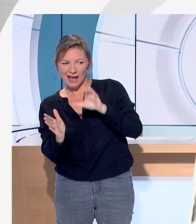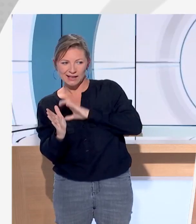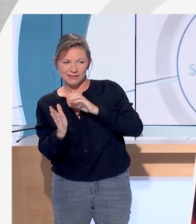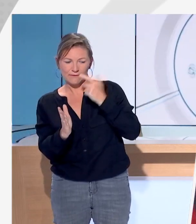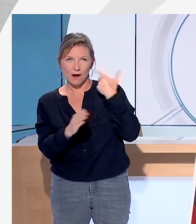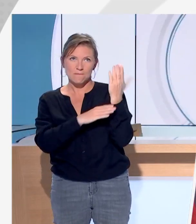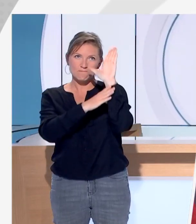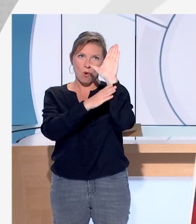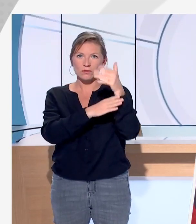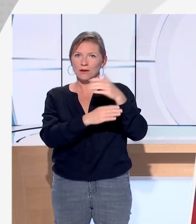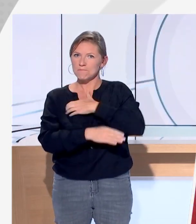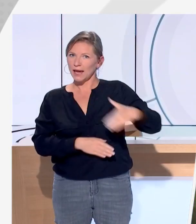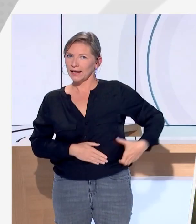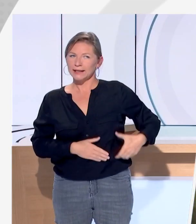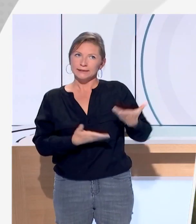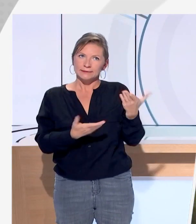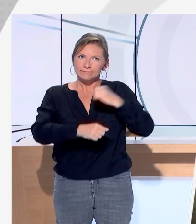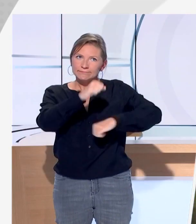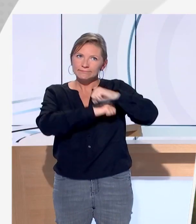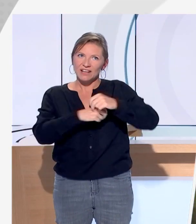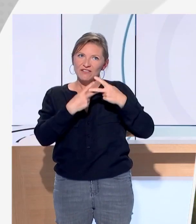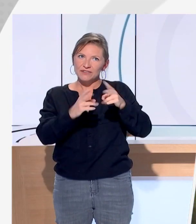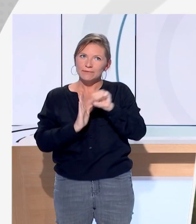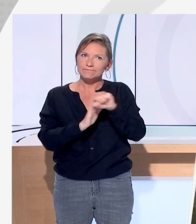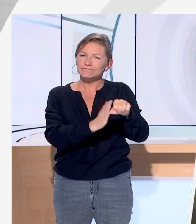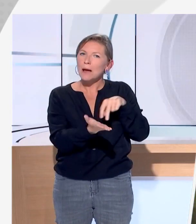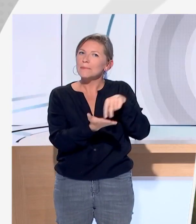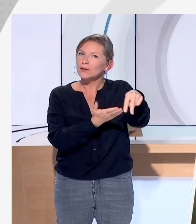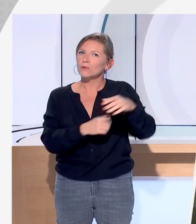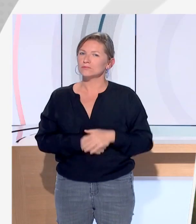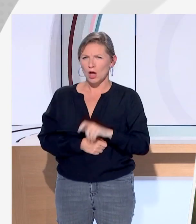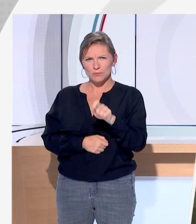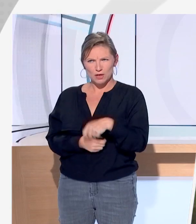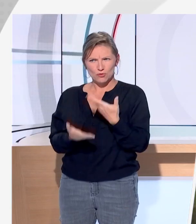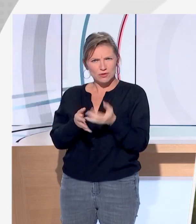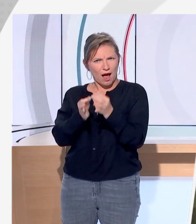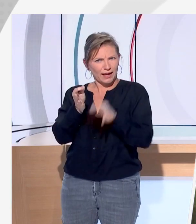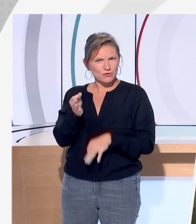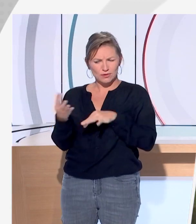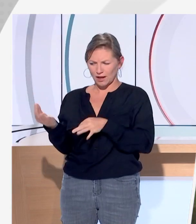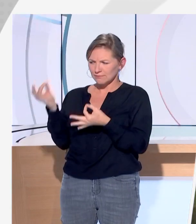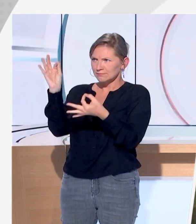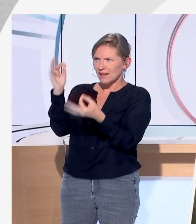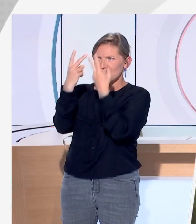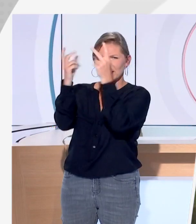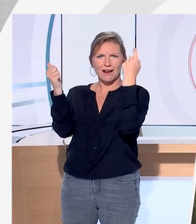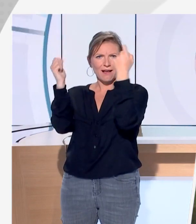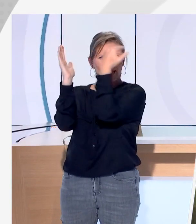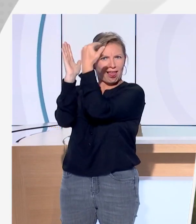pouvoirs publics. Ça a quand même un certain poids vis-à-vis des autorités. Avec un classement des villes, c'est quand